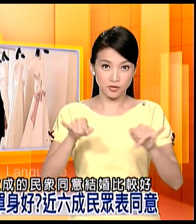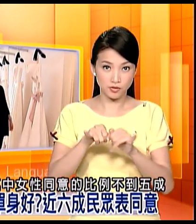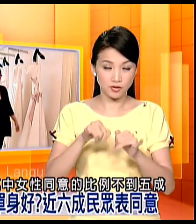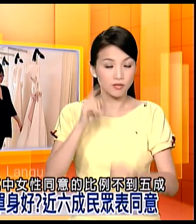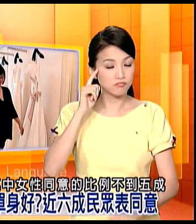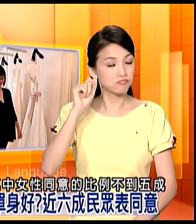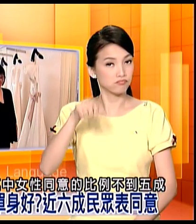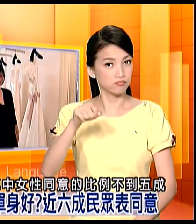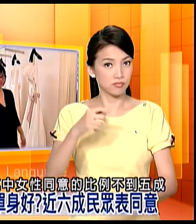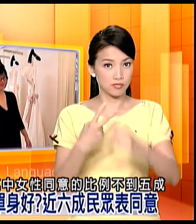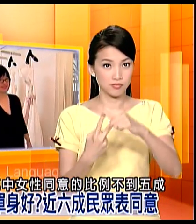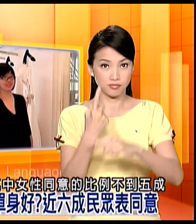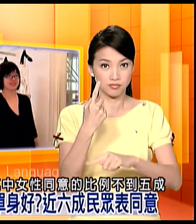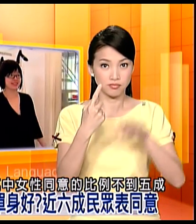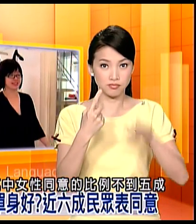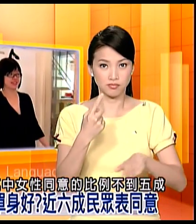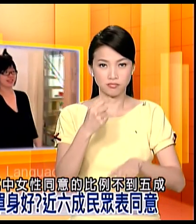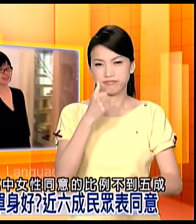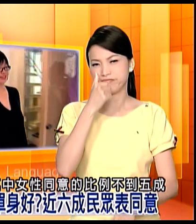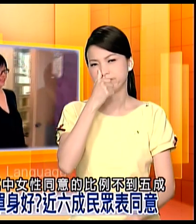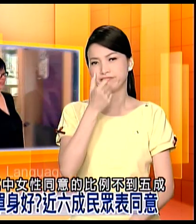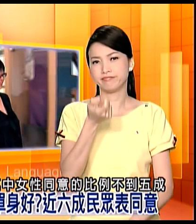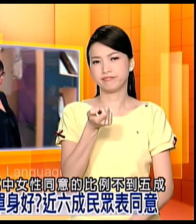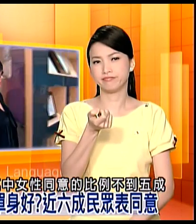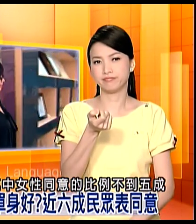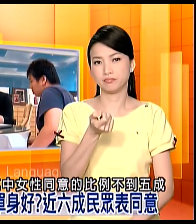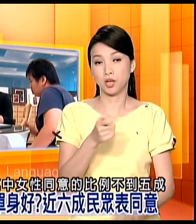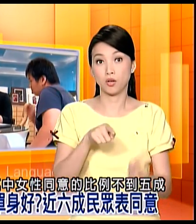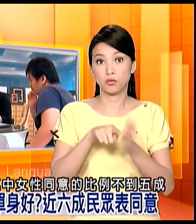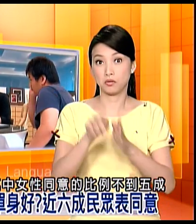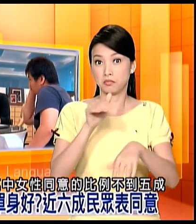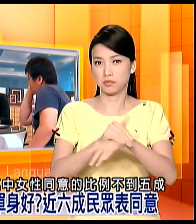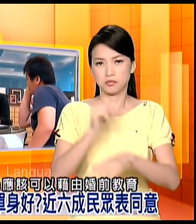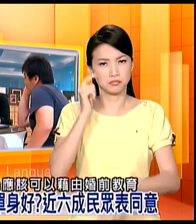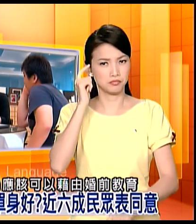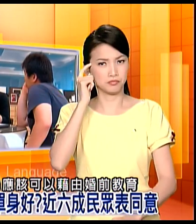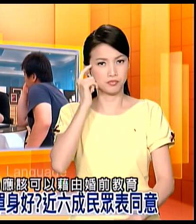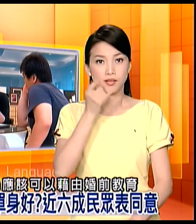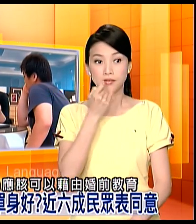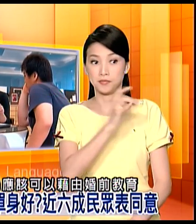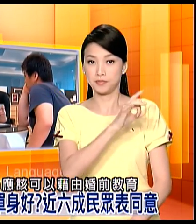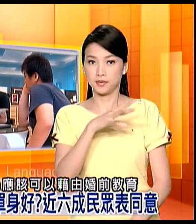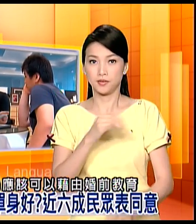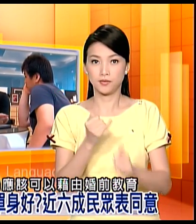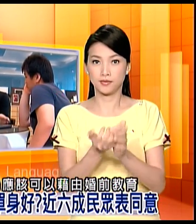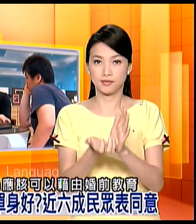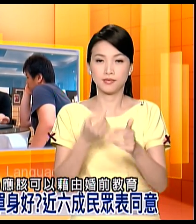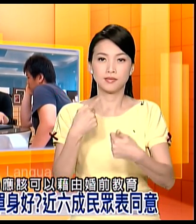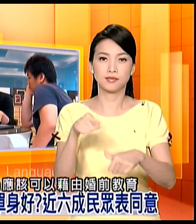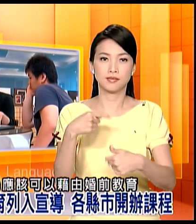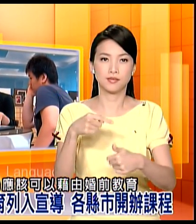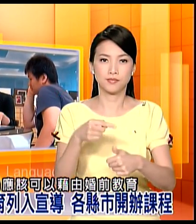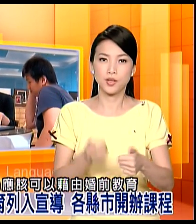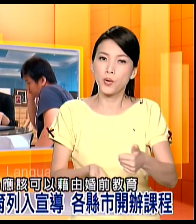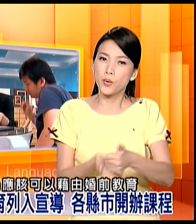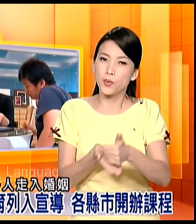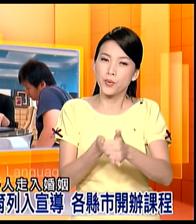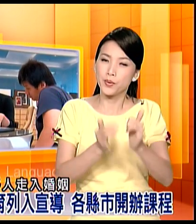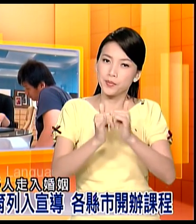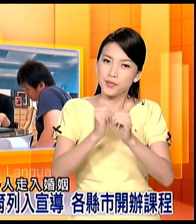不过这其中女性同意的比例不到五成，学者认为应该可以借由婚前教育鼓励更